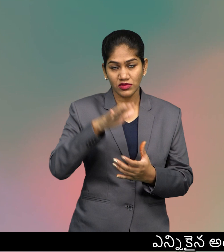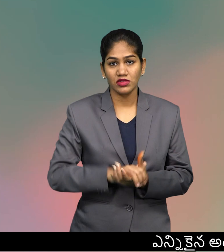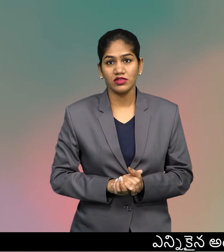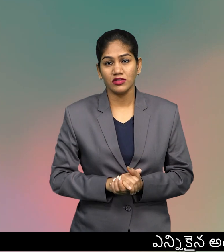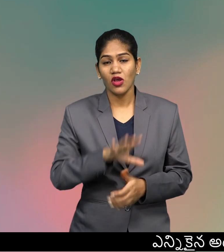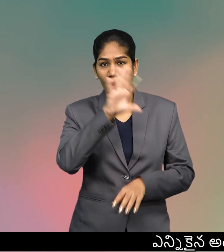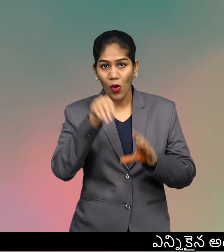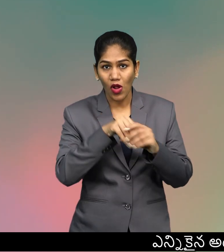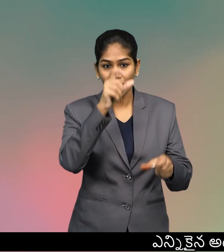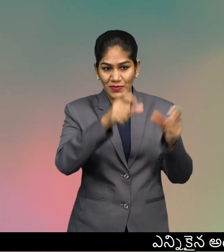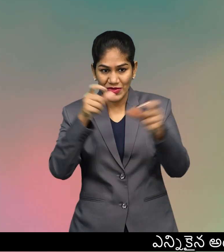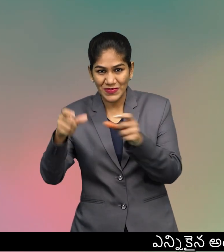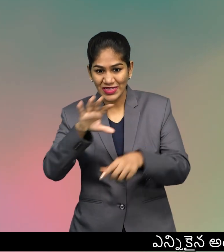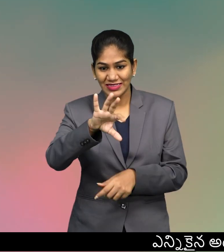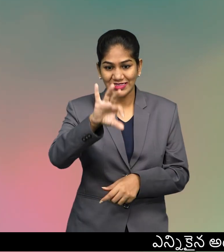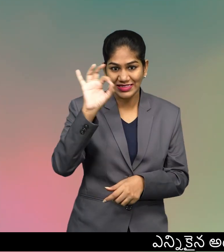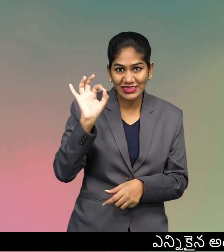అధ్యక్షుడు, చక్రవర్తి కాదు.